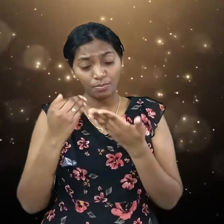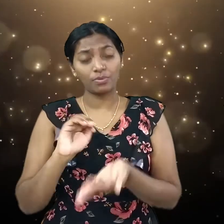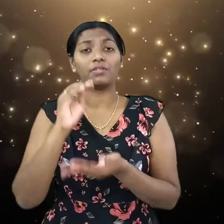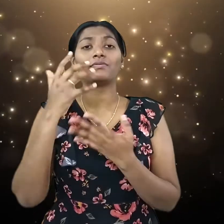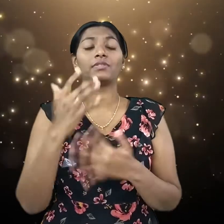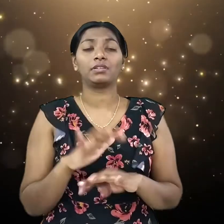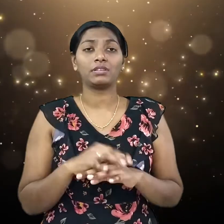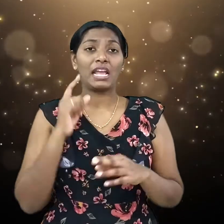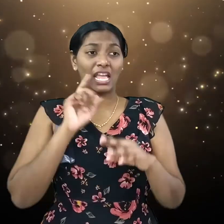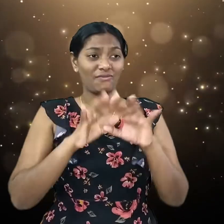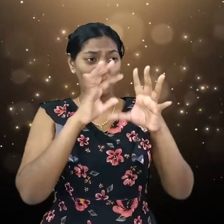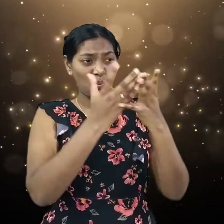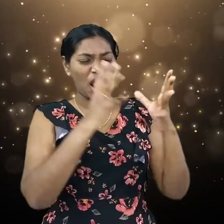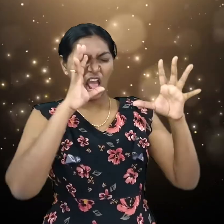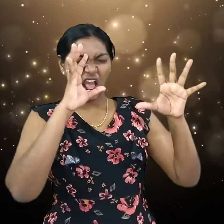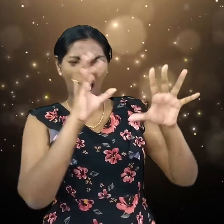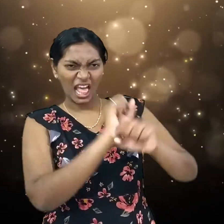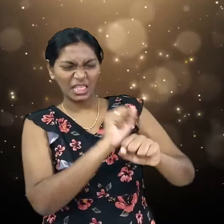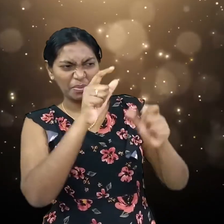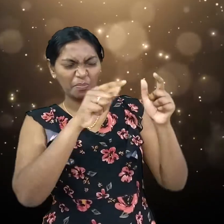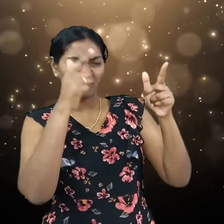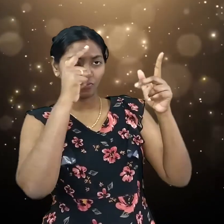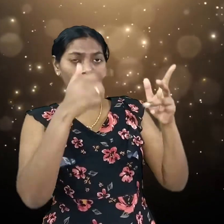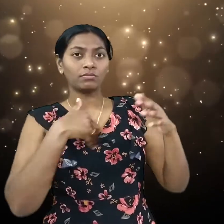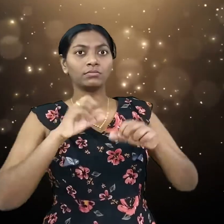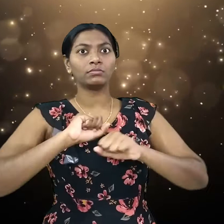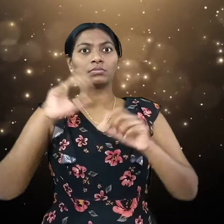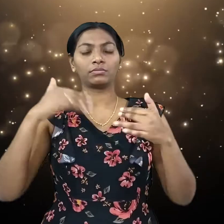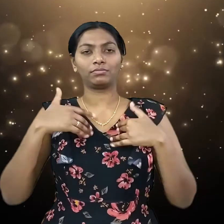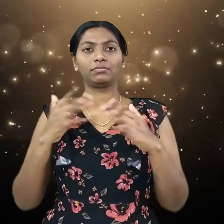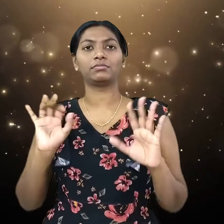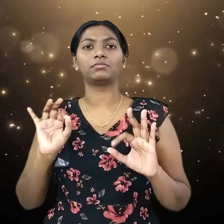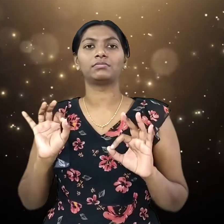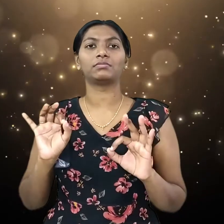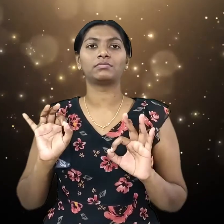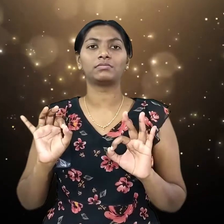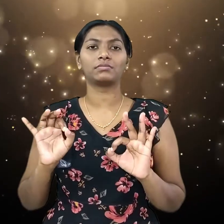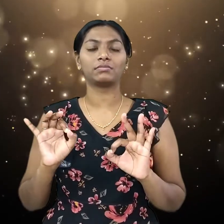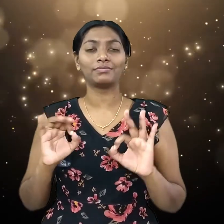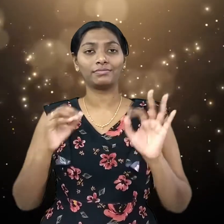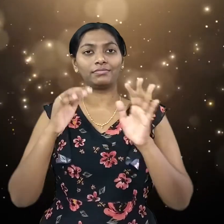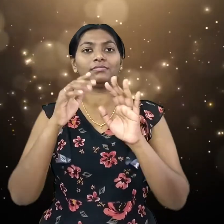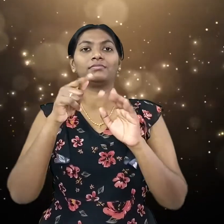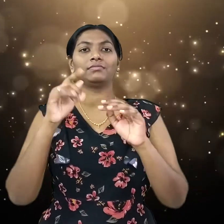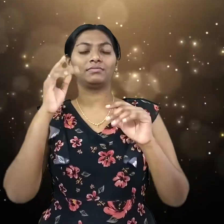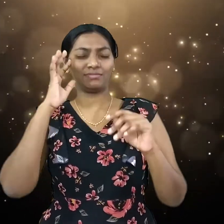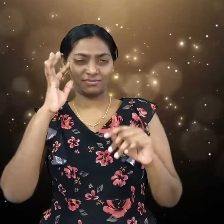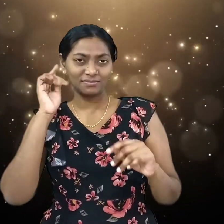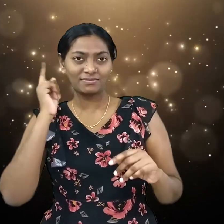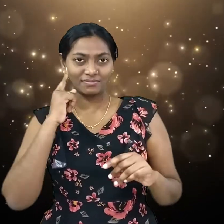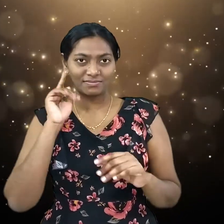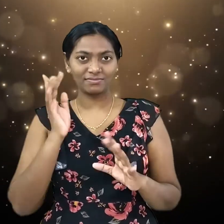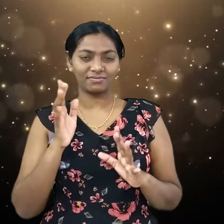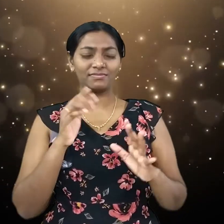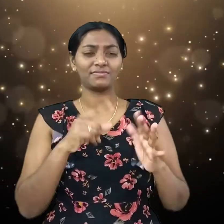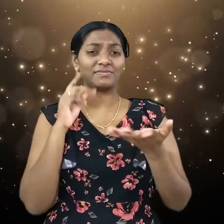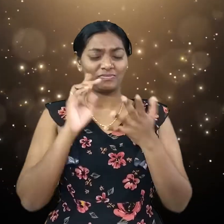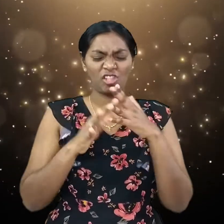और आप ऐसे ही समय के लिए जन्मे थे, जब दुनिया में अंधकार होगा मैं और आप चमकेंगे। प्रेज द लॉर्ड, सुन रहे